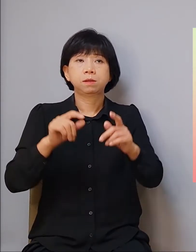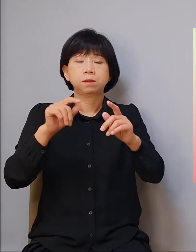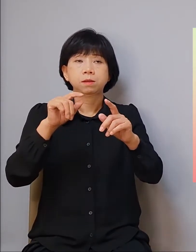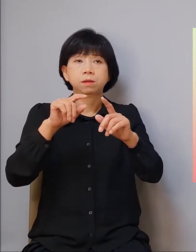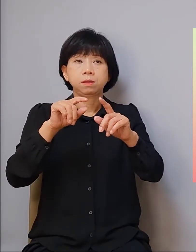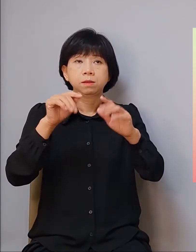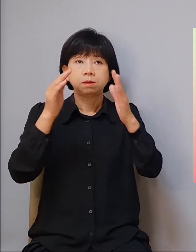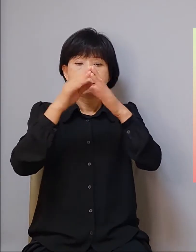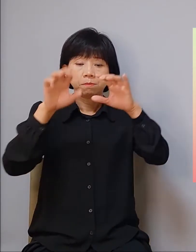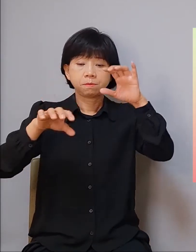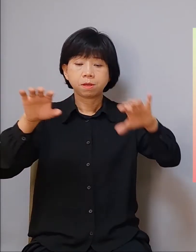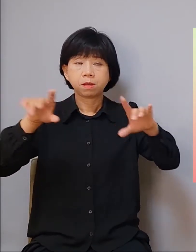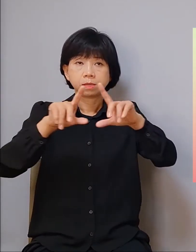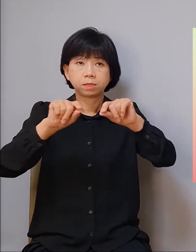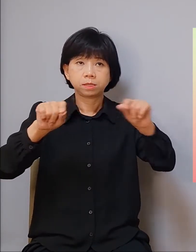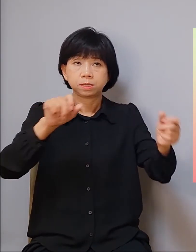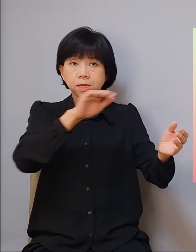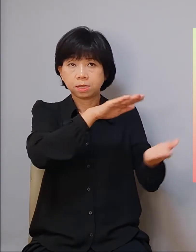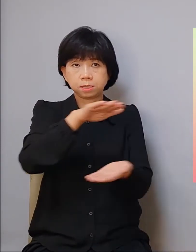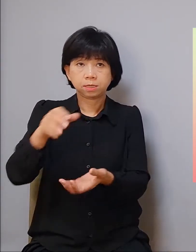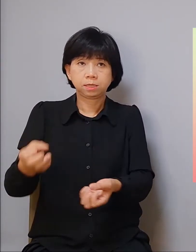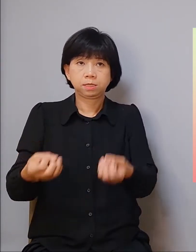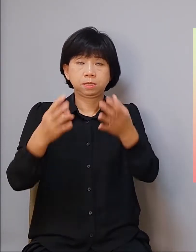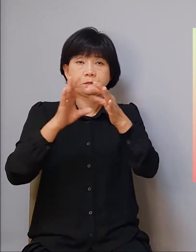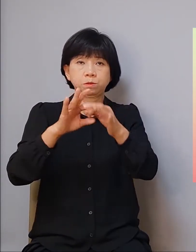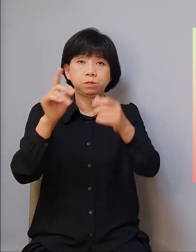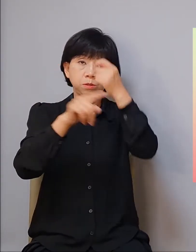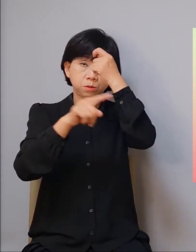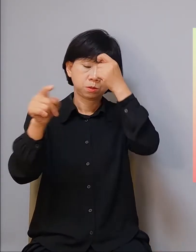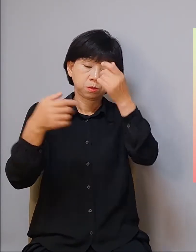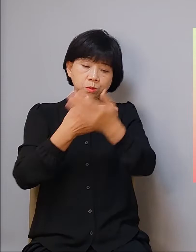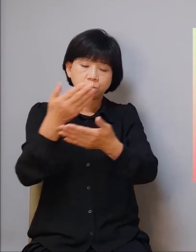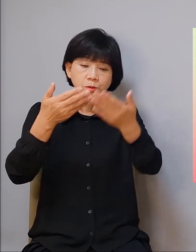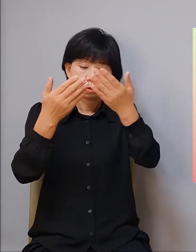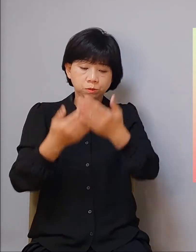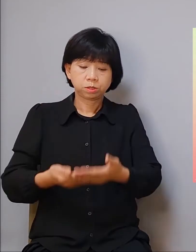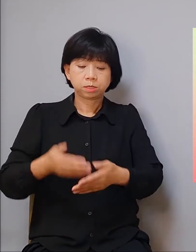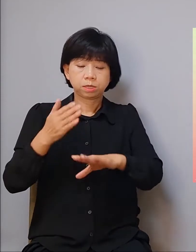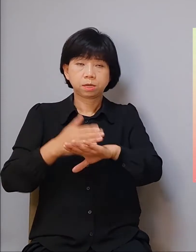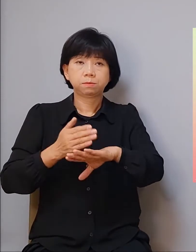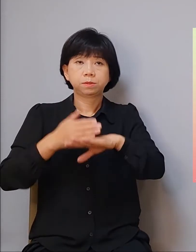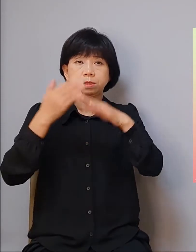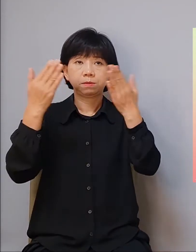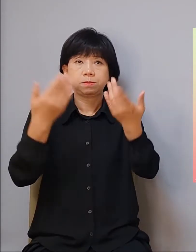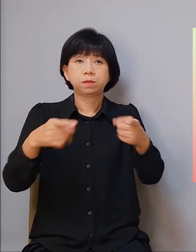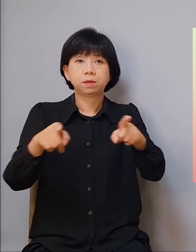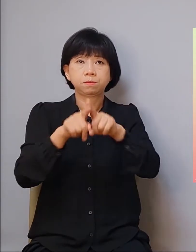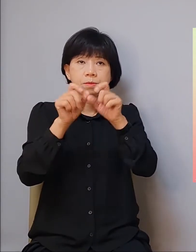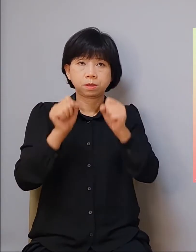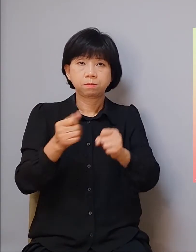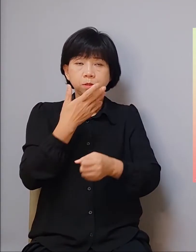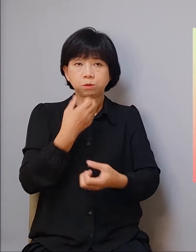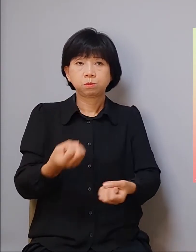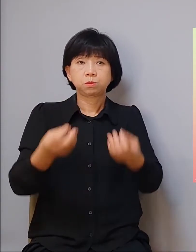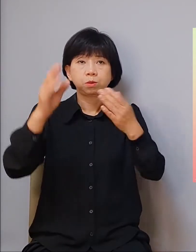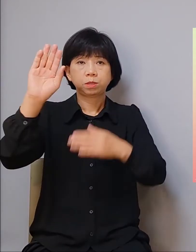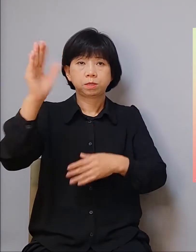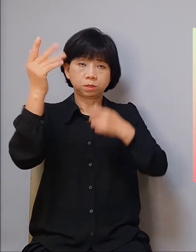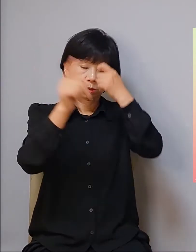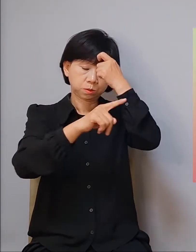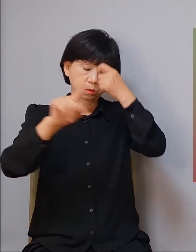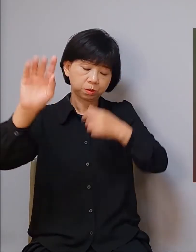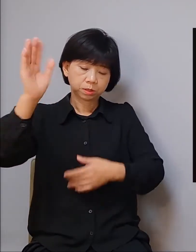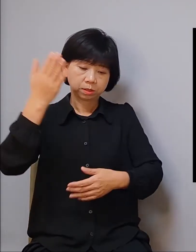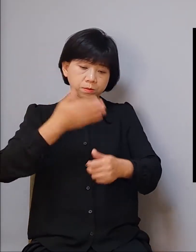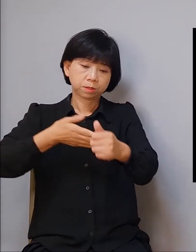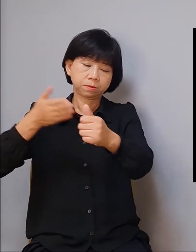마을잔치를 통해 성도의 교제가 되게 하시니 하나님 감사합니다. 함께함이 축복이 되시는 성도 여러분